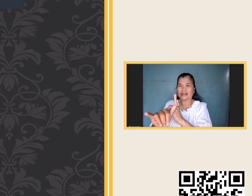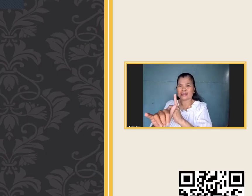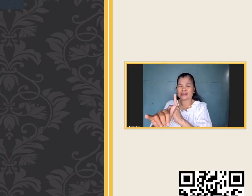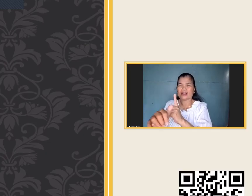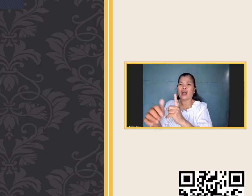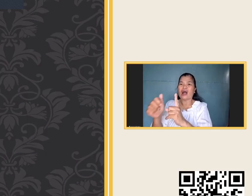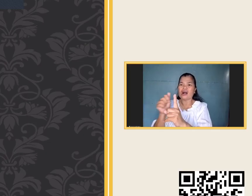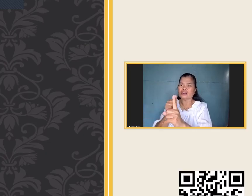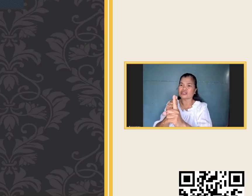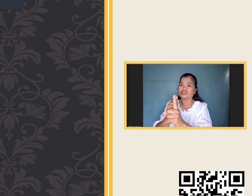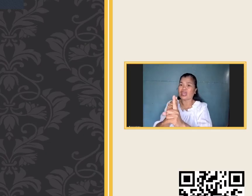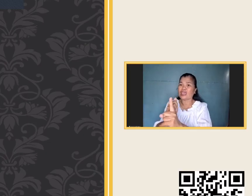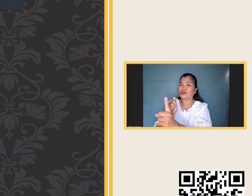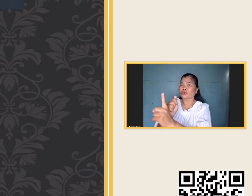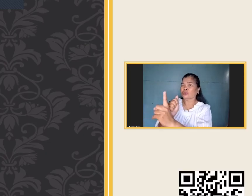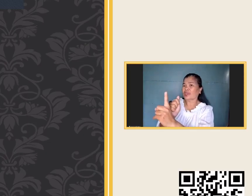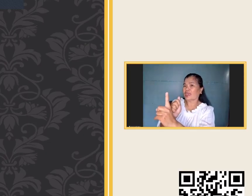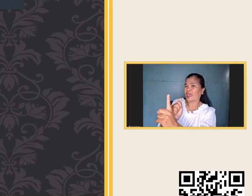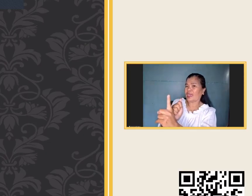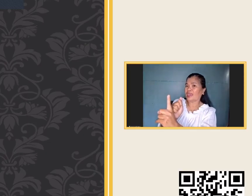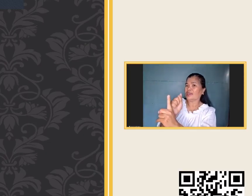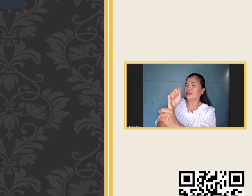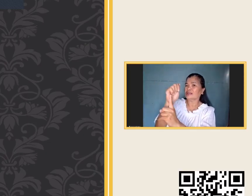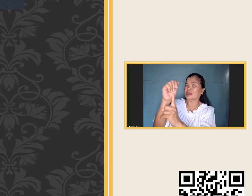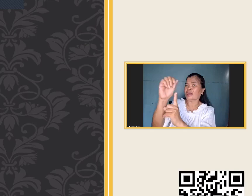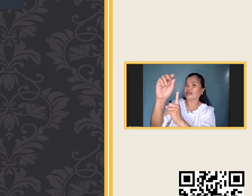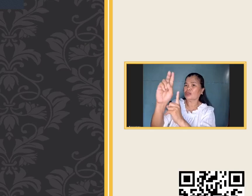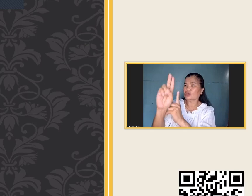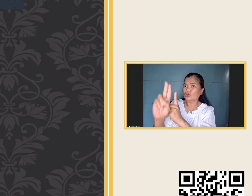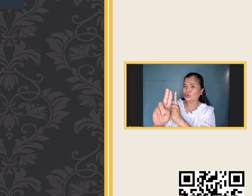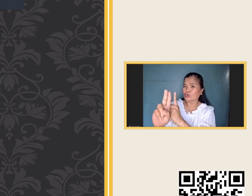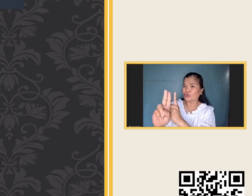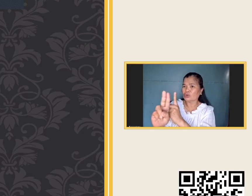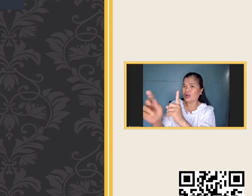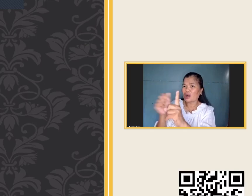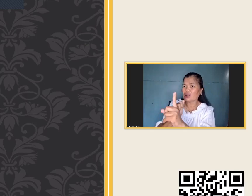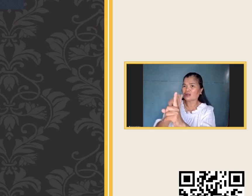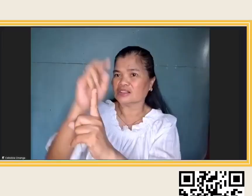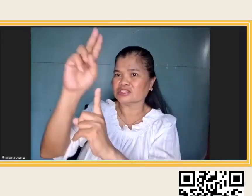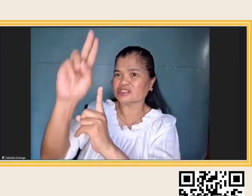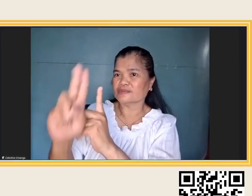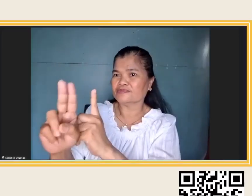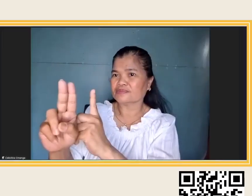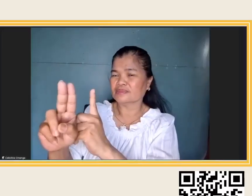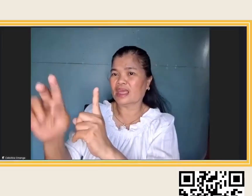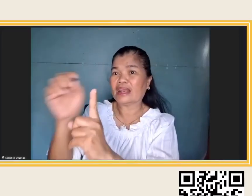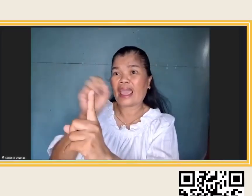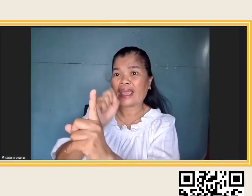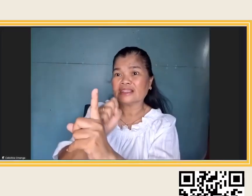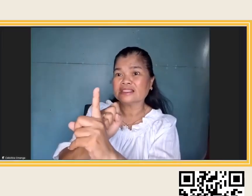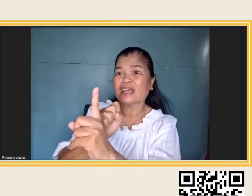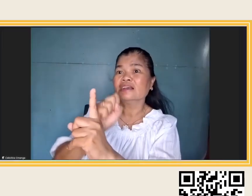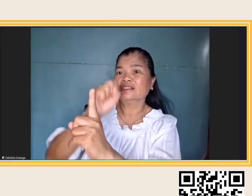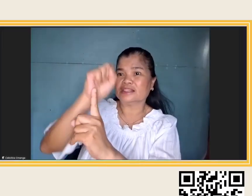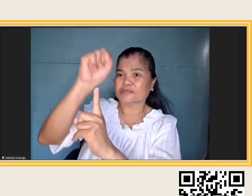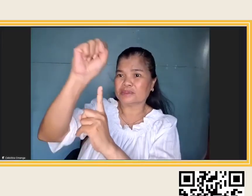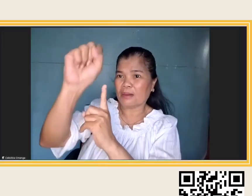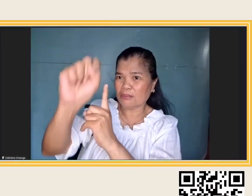Y. August, A-U. A, then U. August. Then